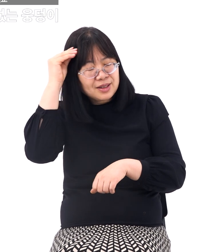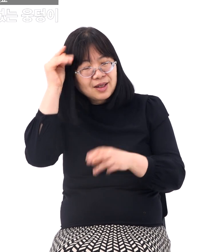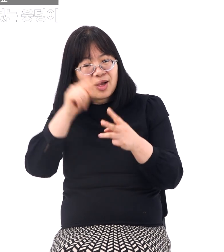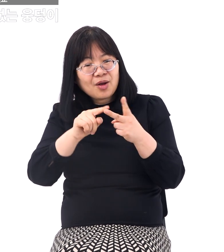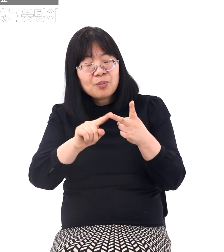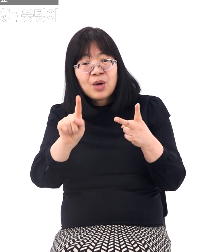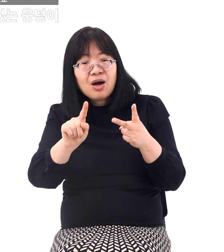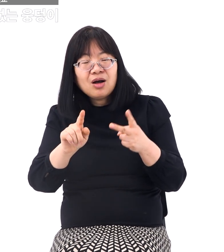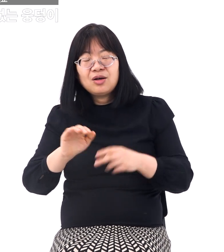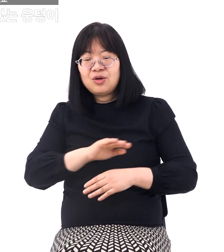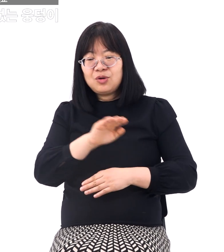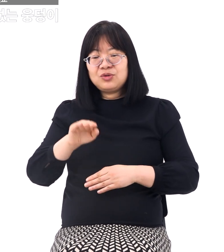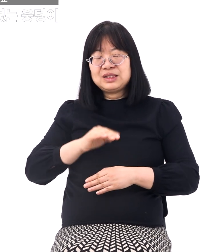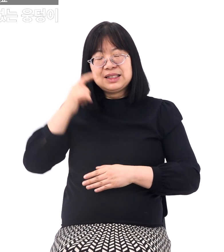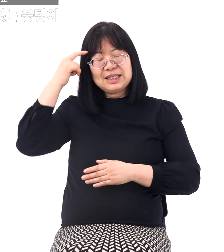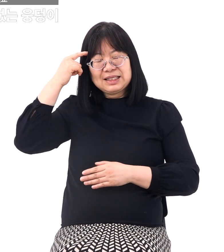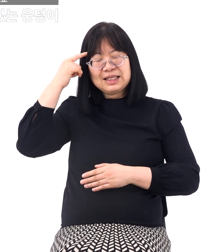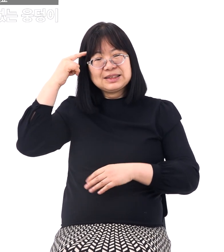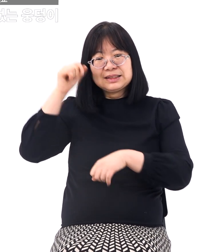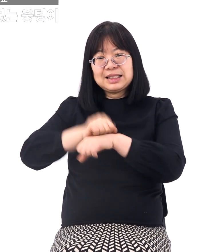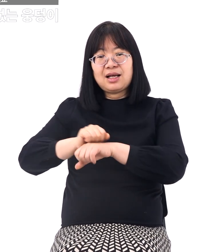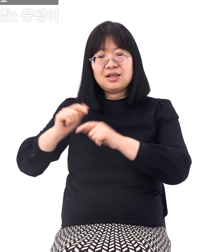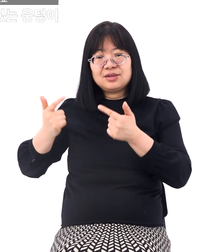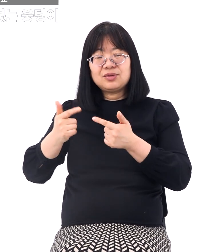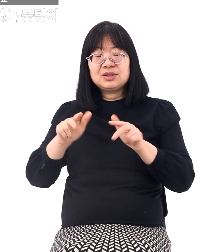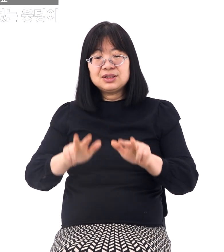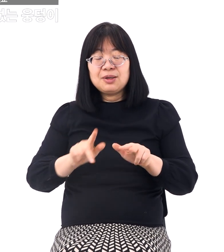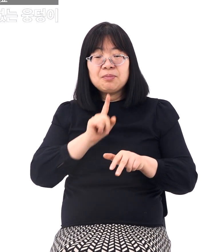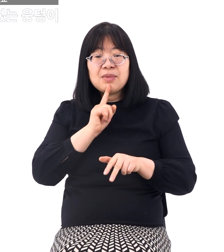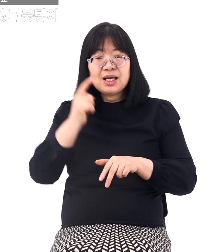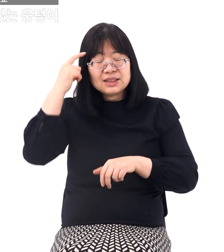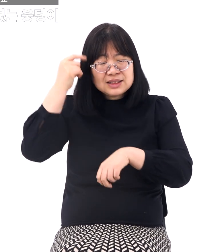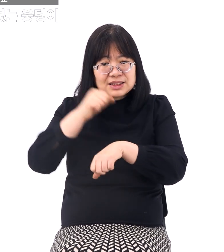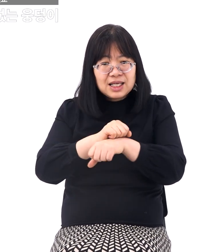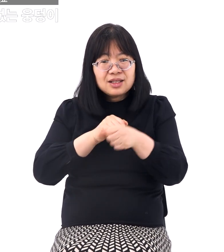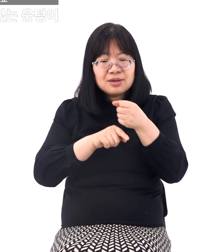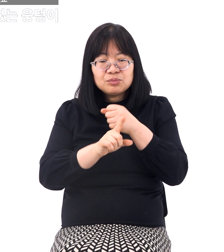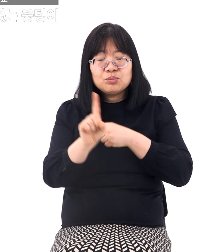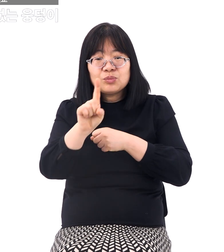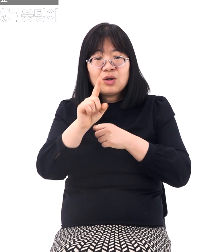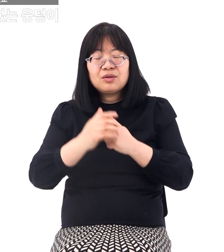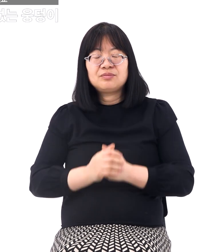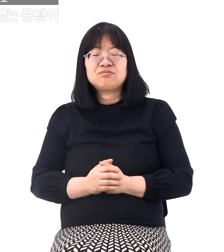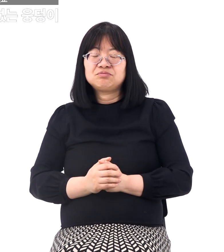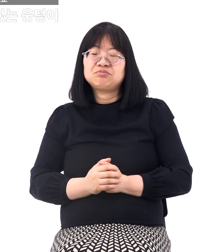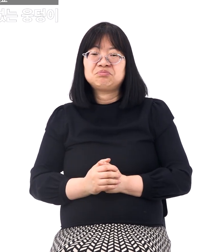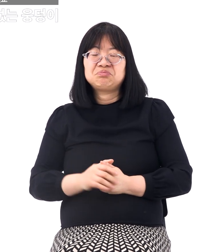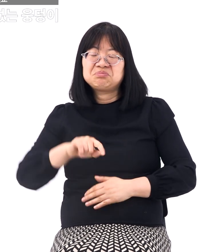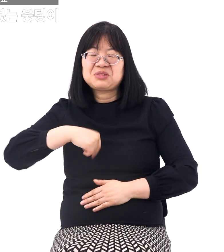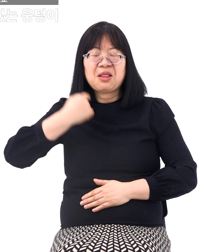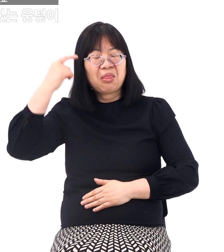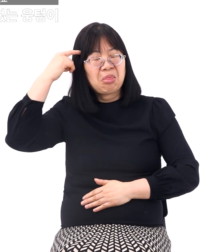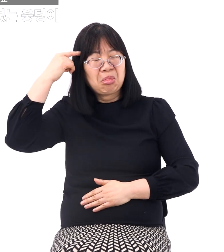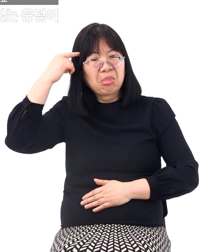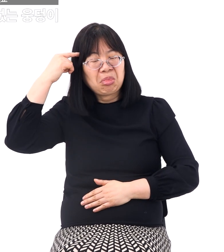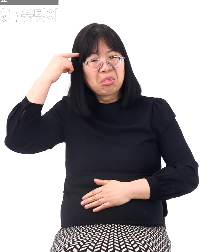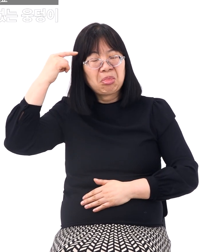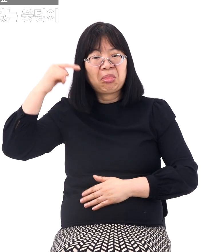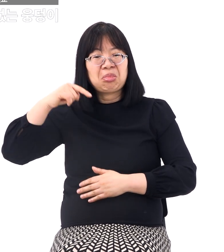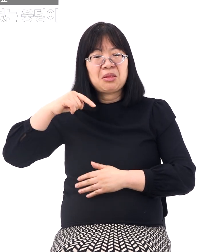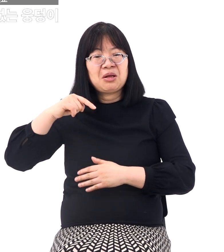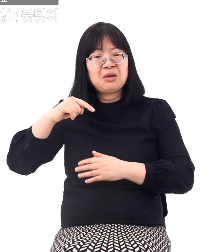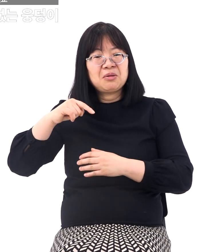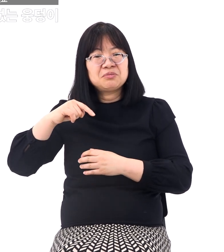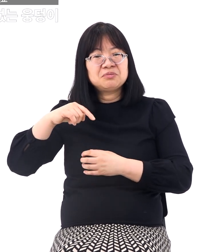그런 지혜로움을 얘기하는 게 아니고, 여기서 말하는 지혜로움은 나름 자기들이 어떤